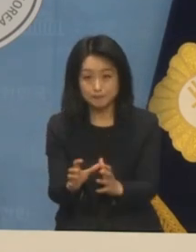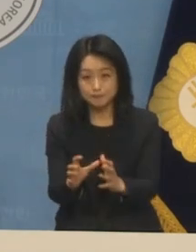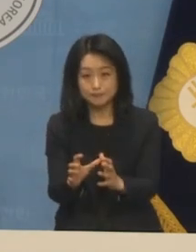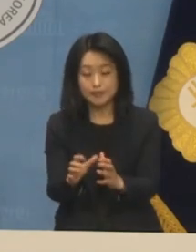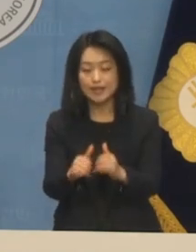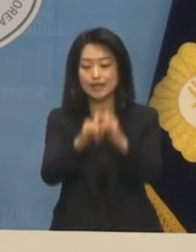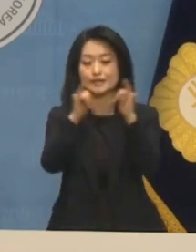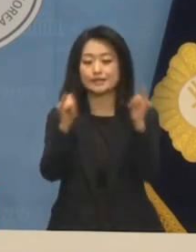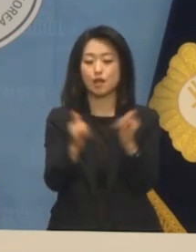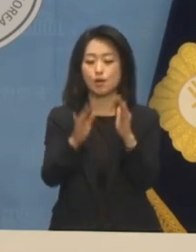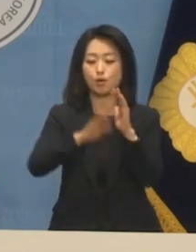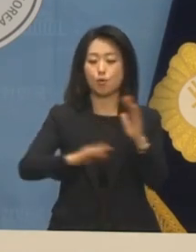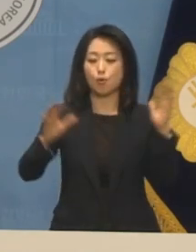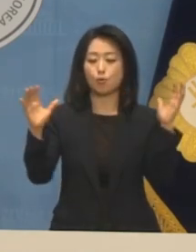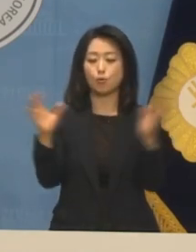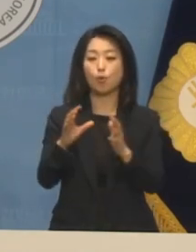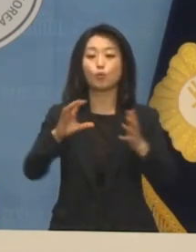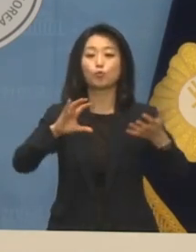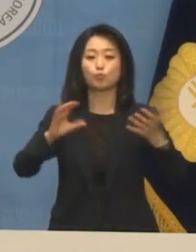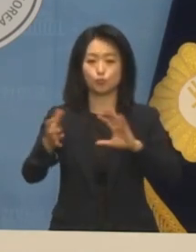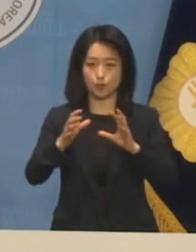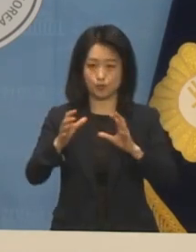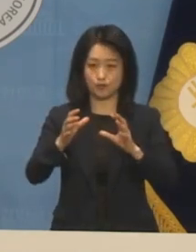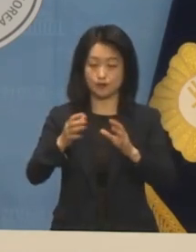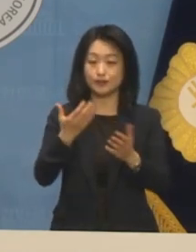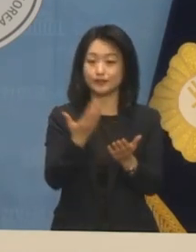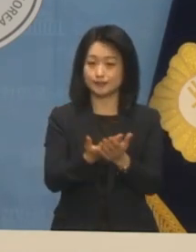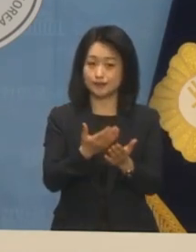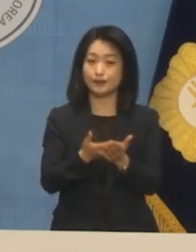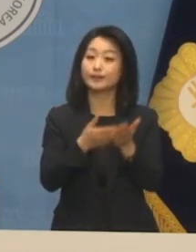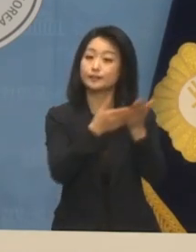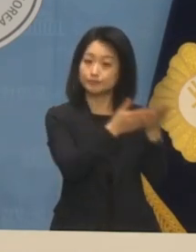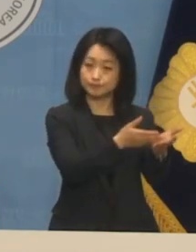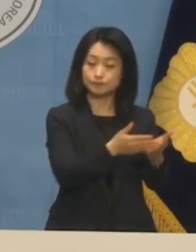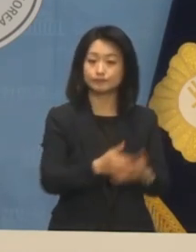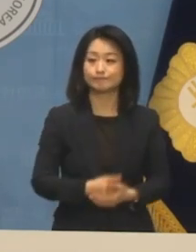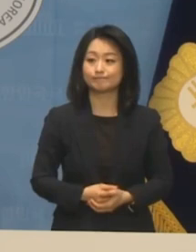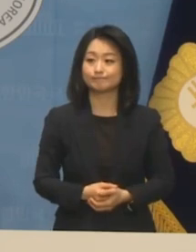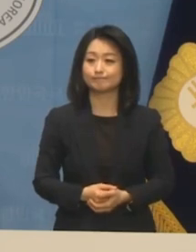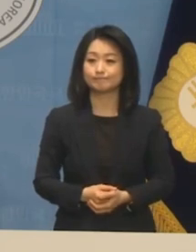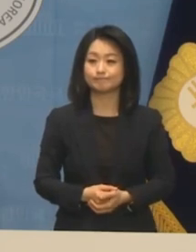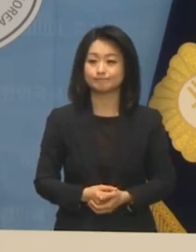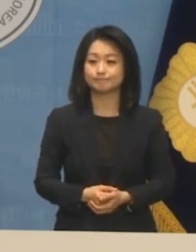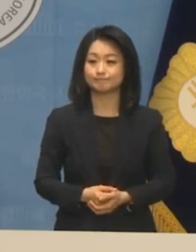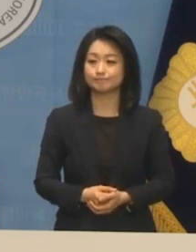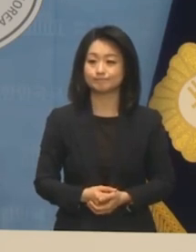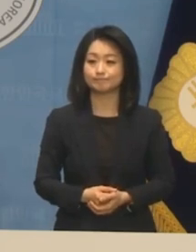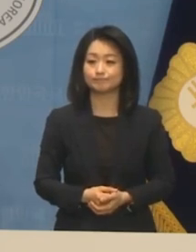사회적 공론화위원회를 구성하고 논의를 시작하십시오. 이상입니다.